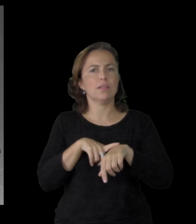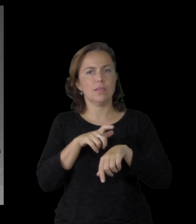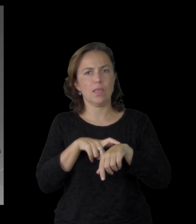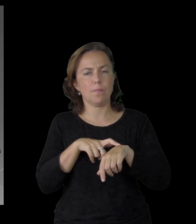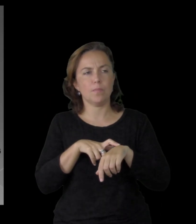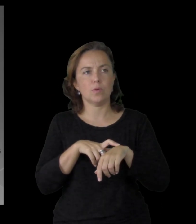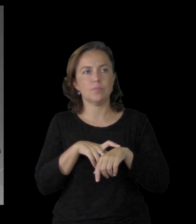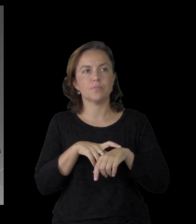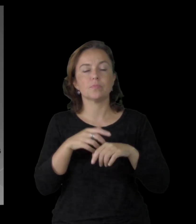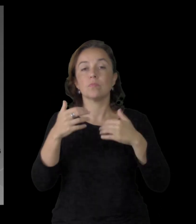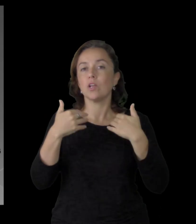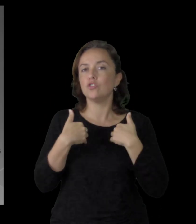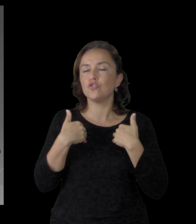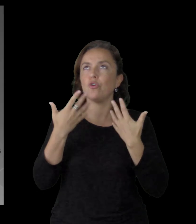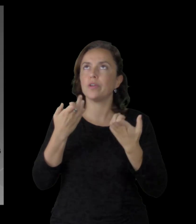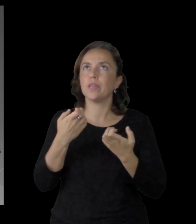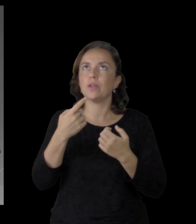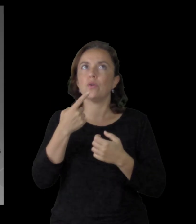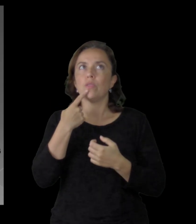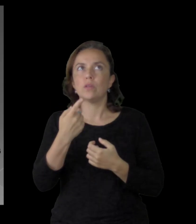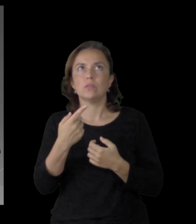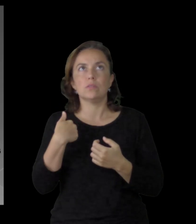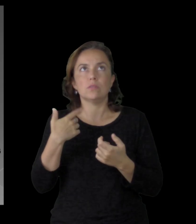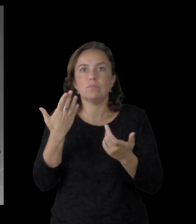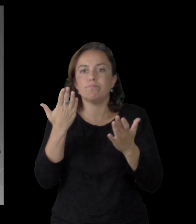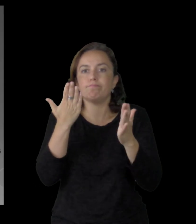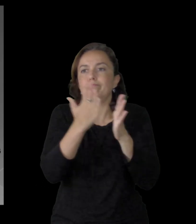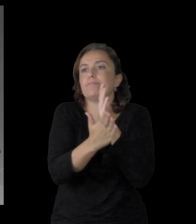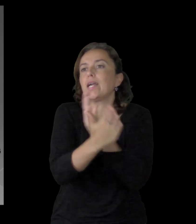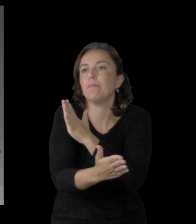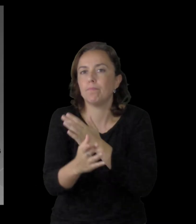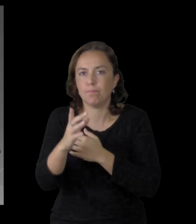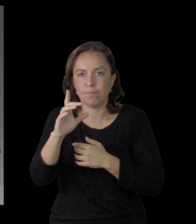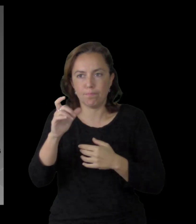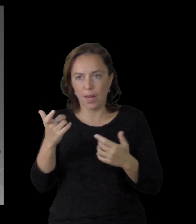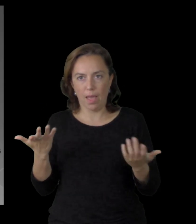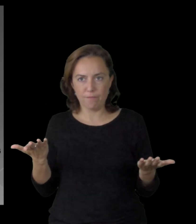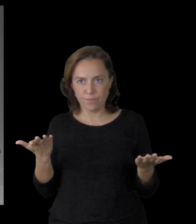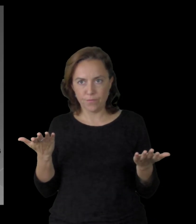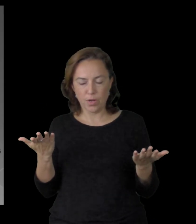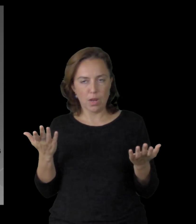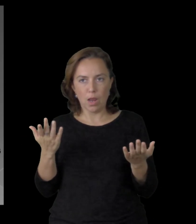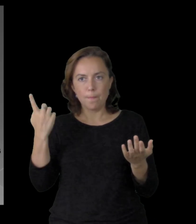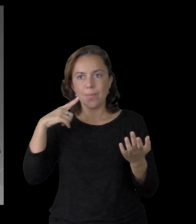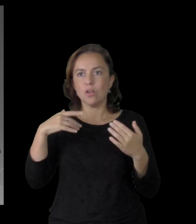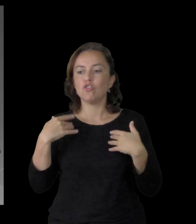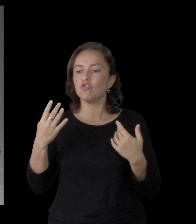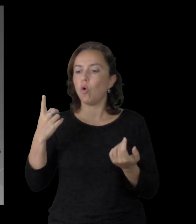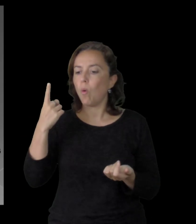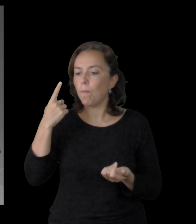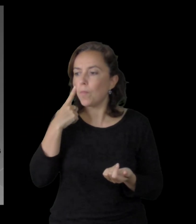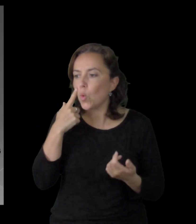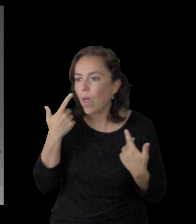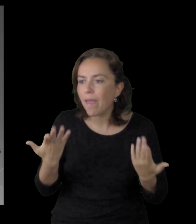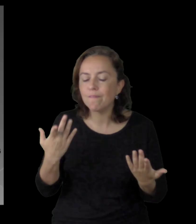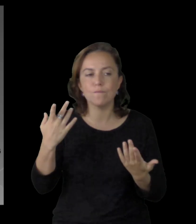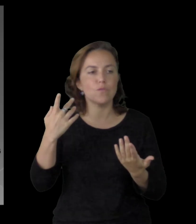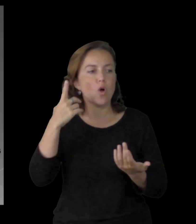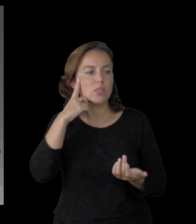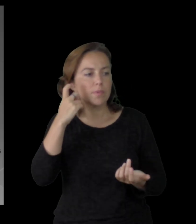Cuando yo lo trato de definir, se me escapan las palabras, pero sin embargo cuando lo vivo, lo experimento, me tengo que